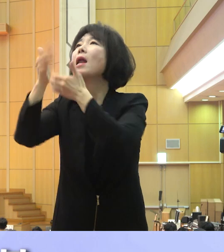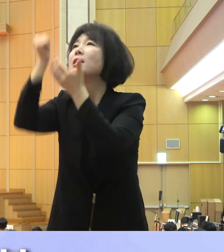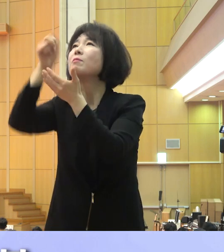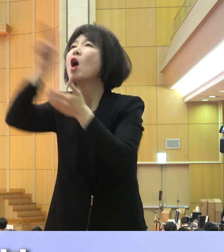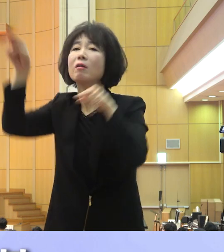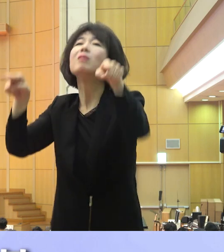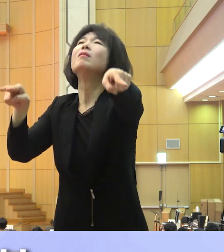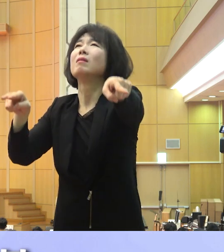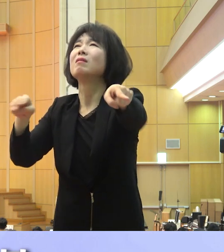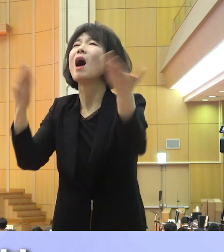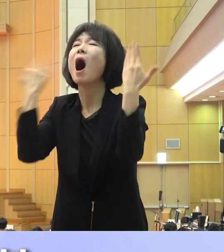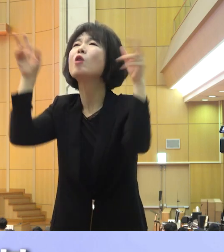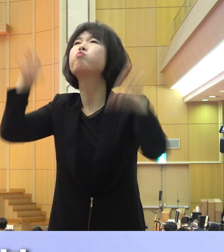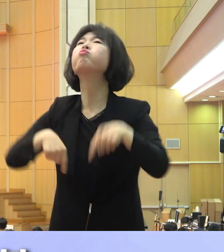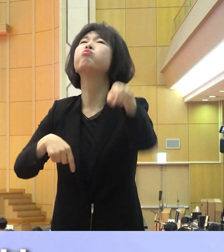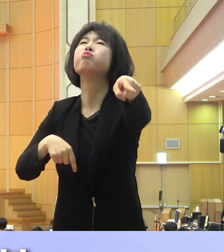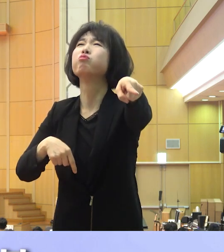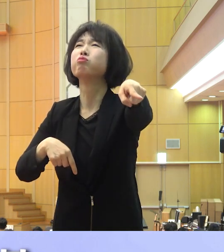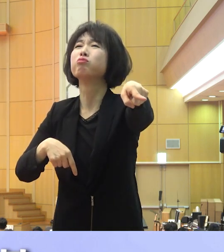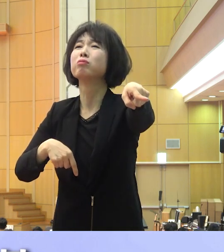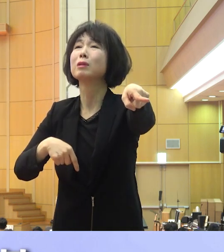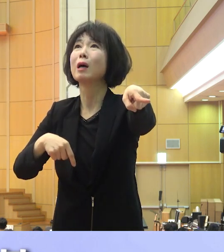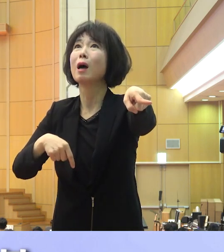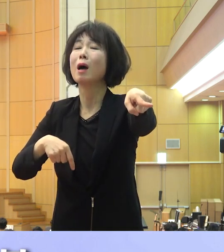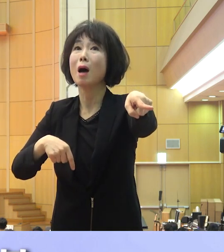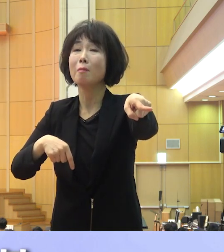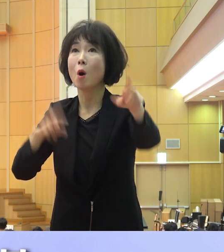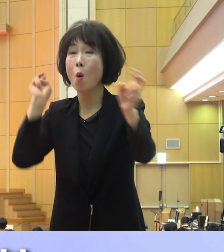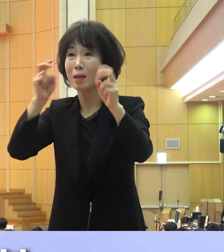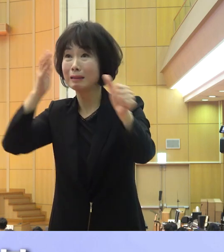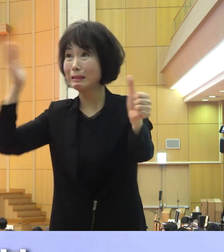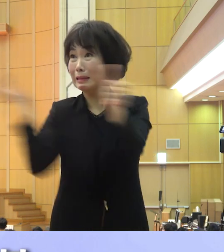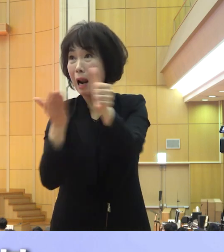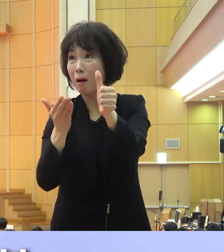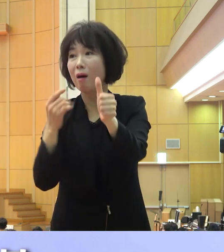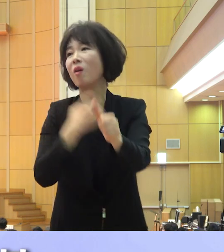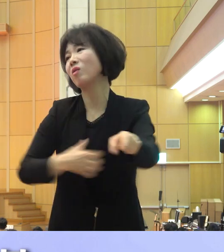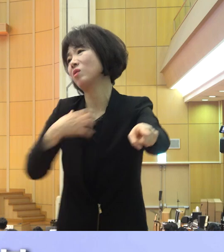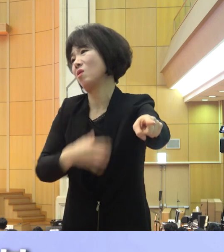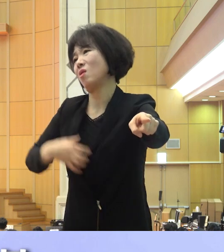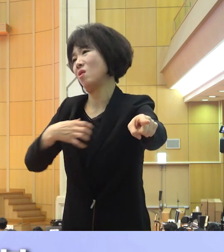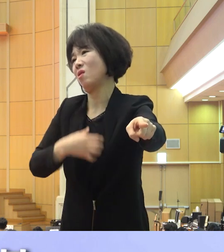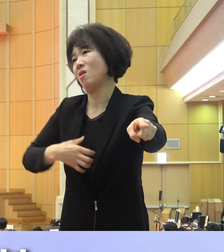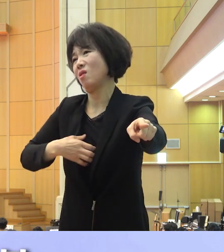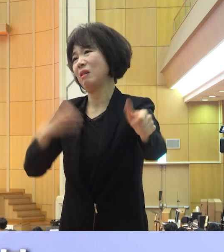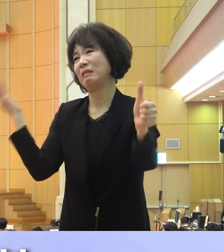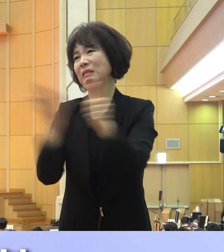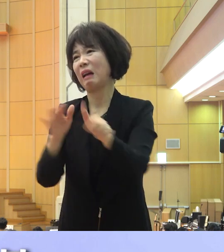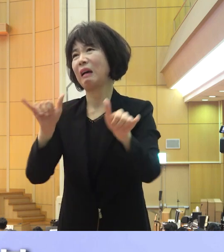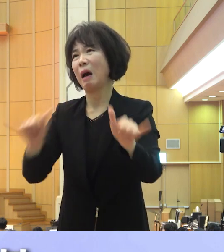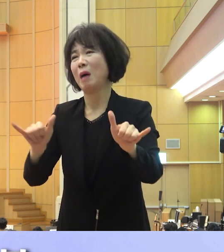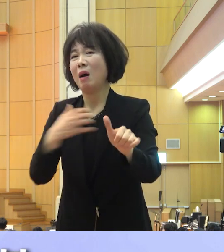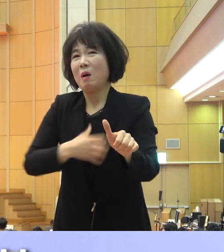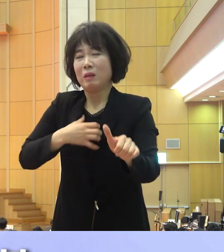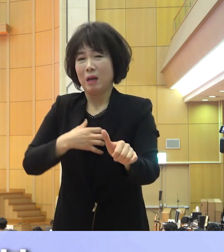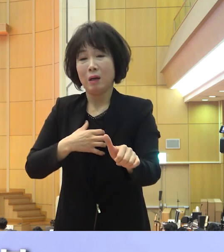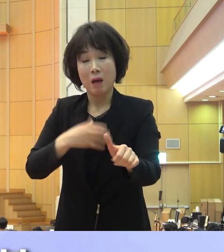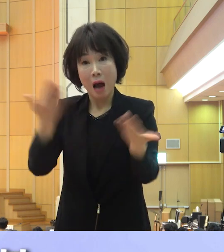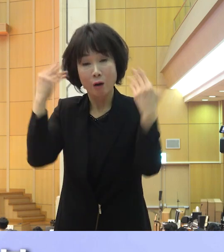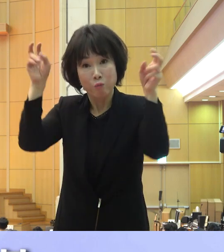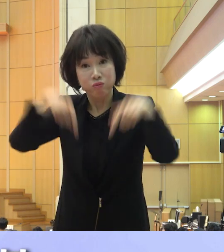하나님이 그냥은 이 세상에 어떤 상식이나